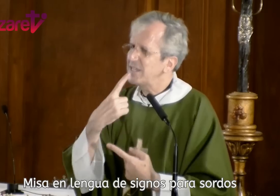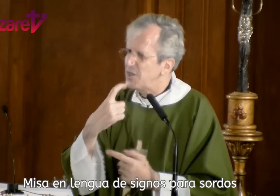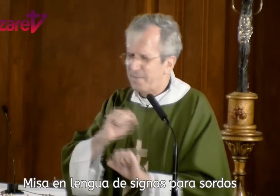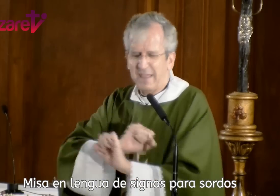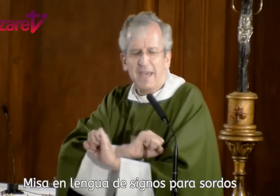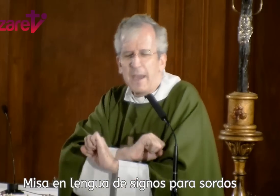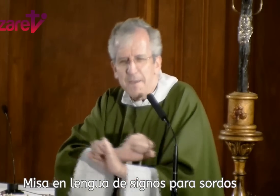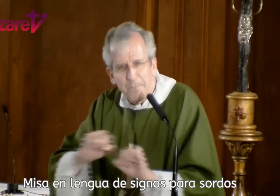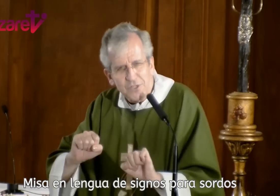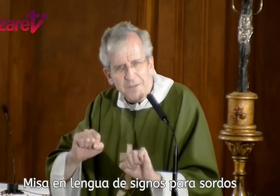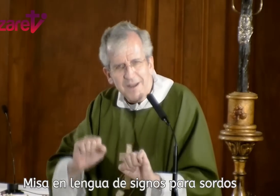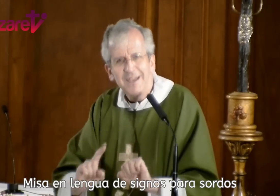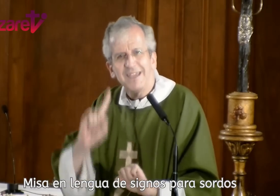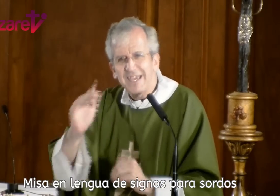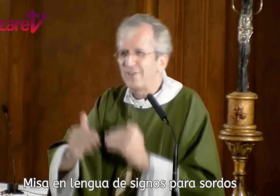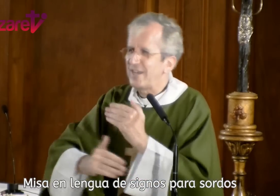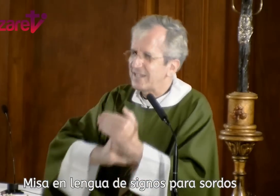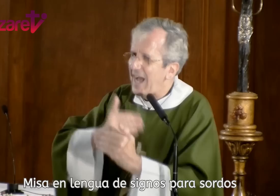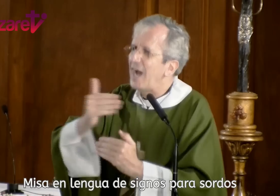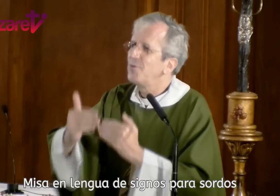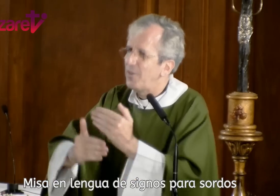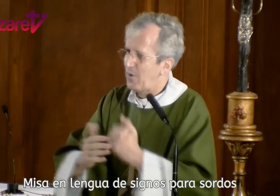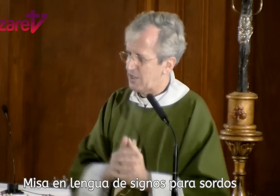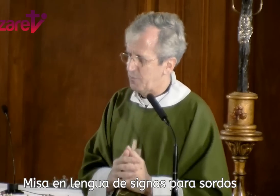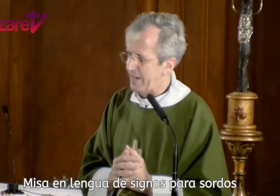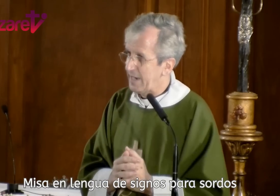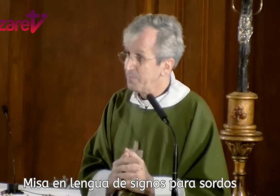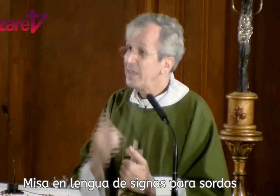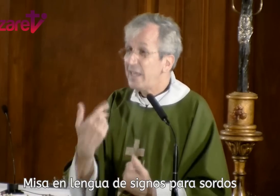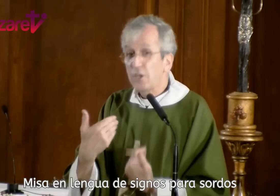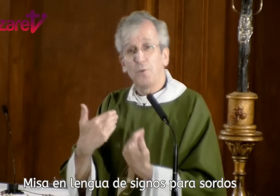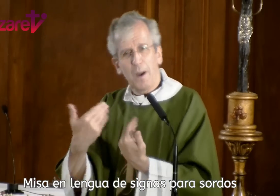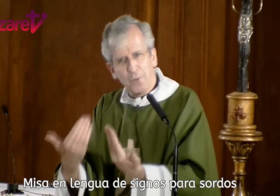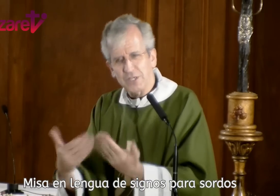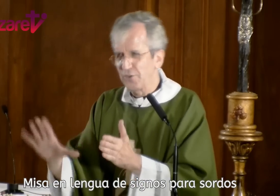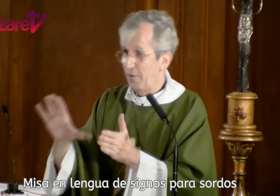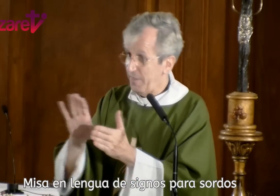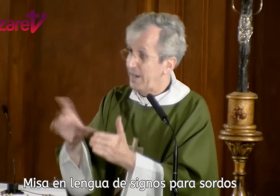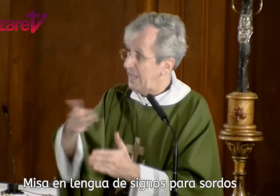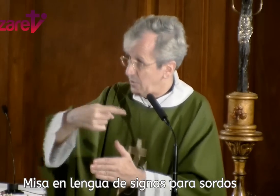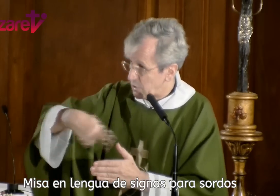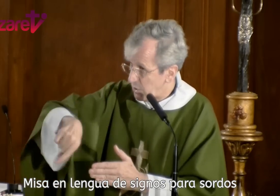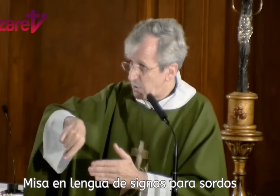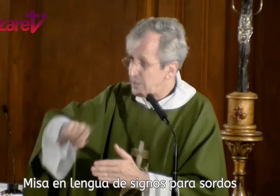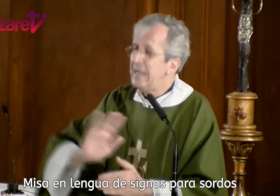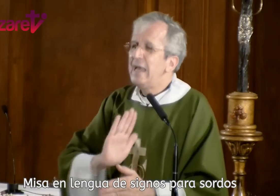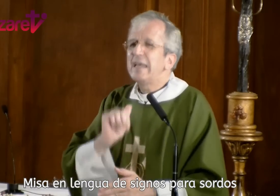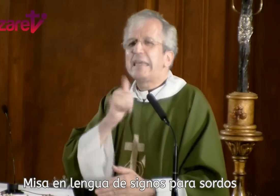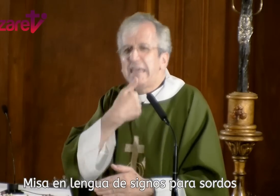que nos parecía imposible y que nos las ha ayudado a superar. Y cómo ha puesto cerca de nosotros